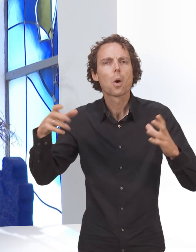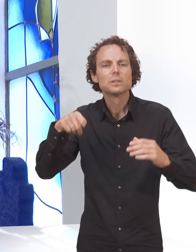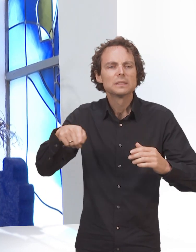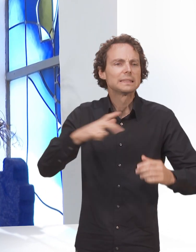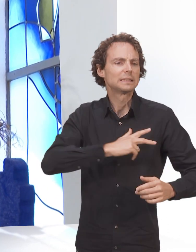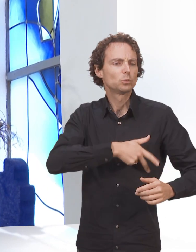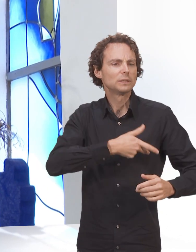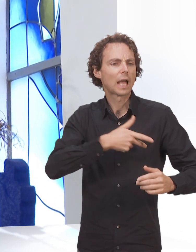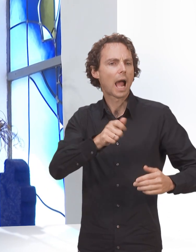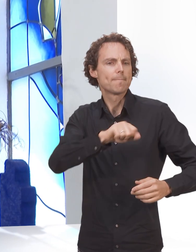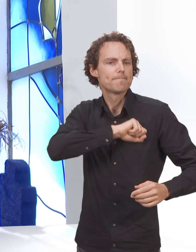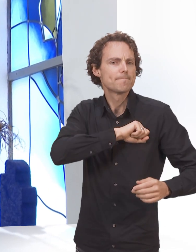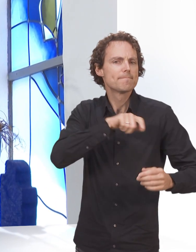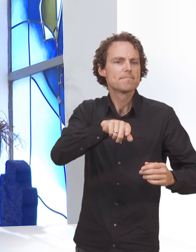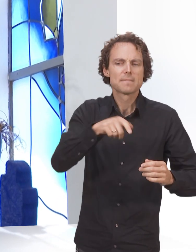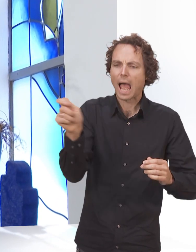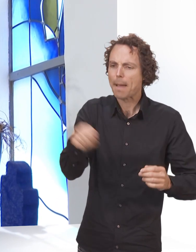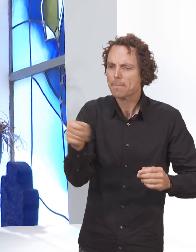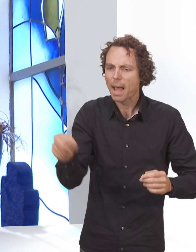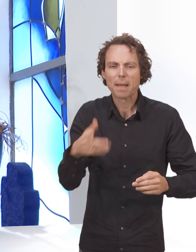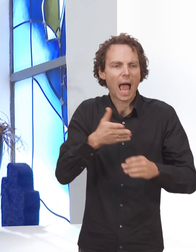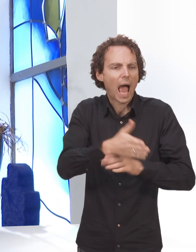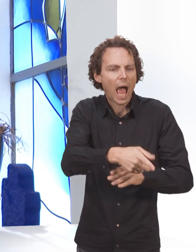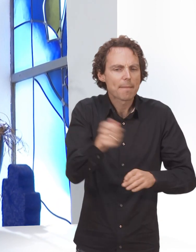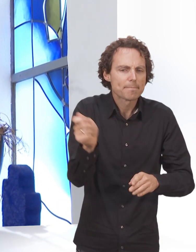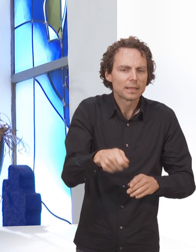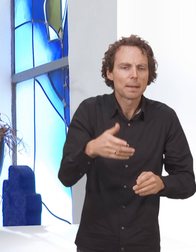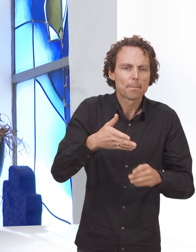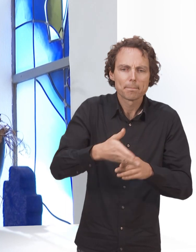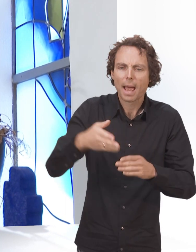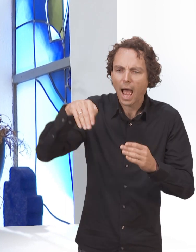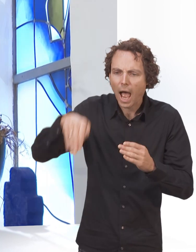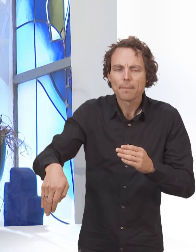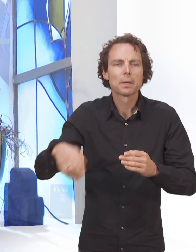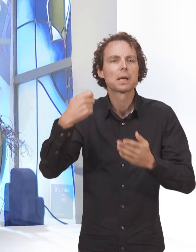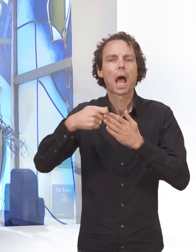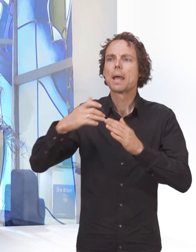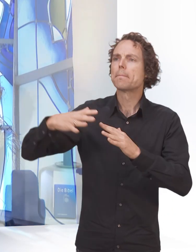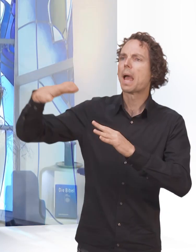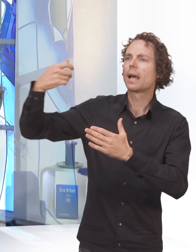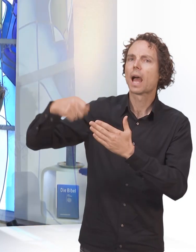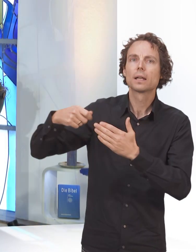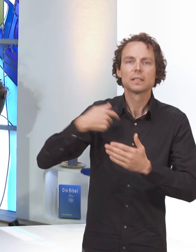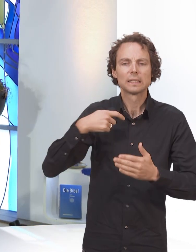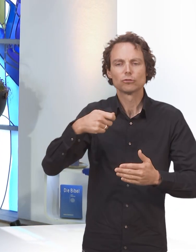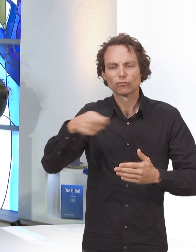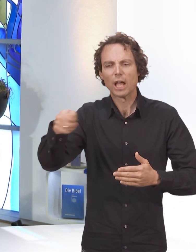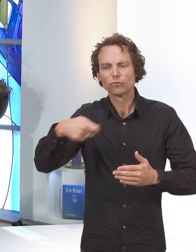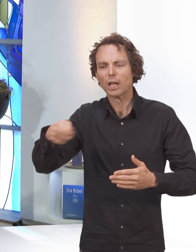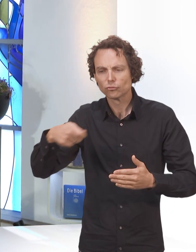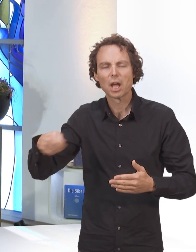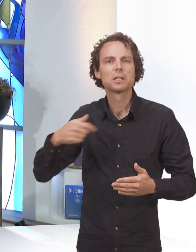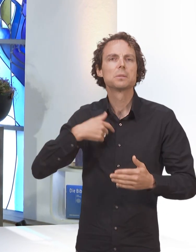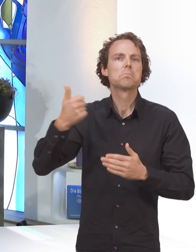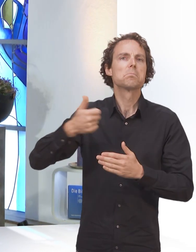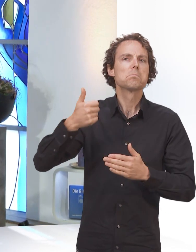soziale Errungenschaften gestrichen. Die Armen werden ärmer, die Reichen reicher. Im Streichorchester sind wir Spitze. Auch im privaten